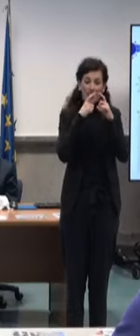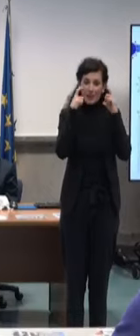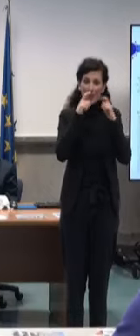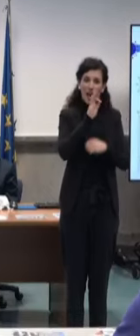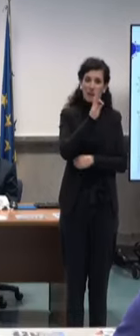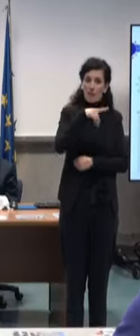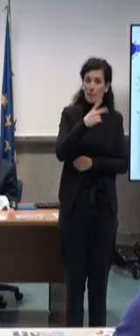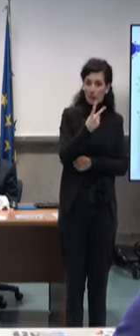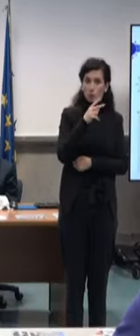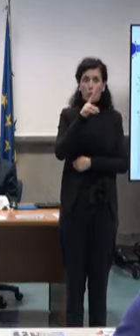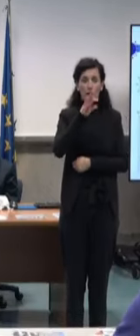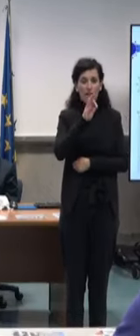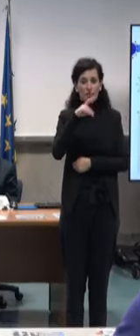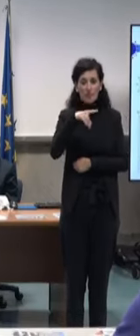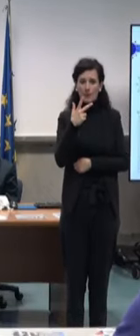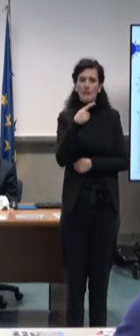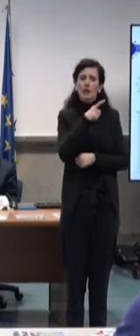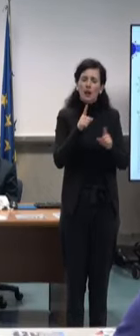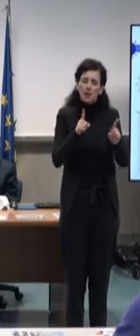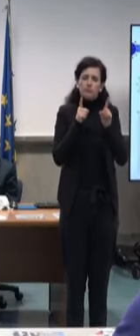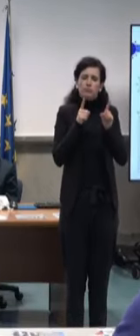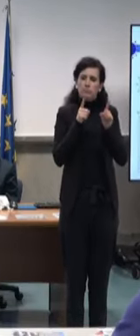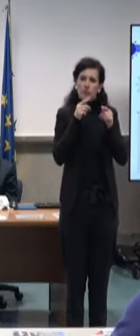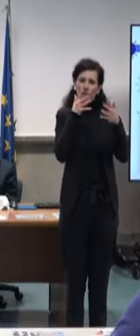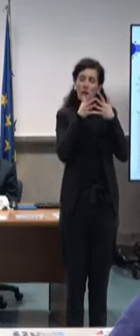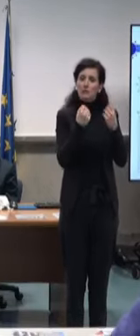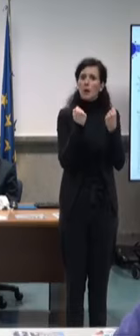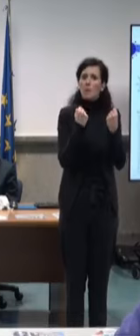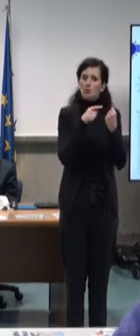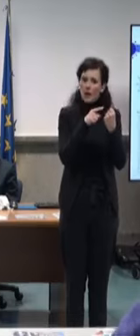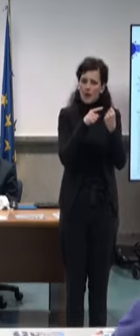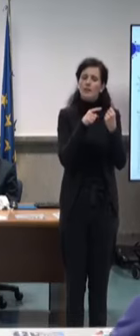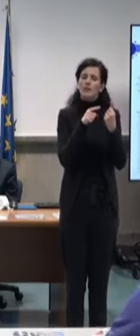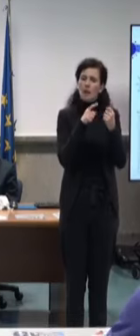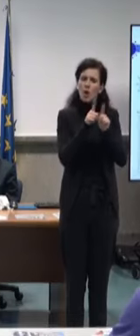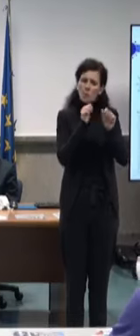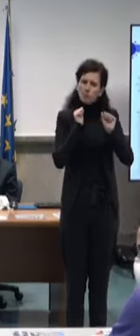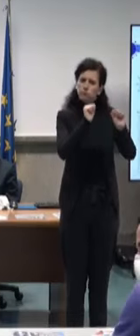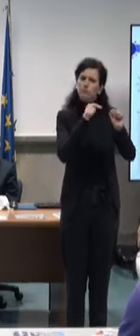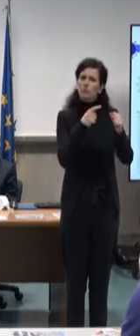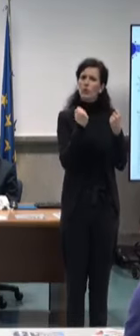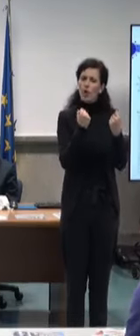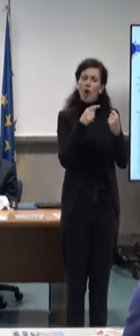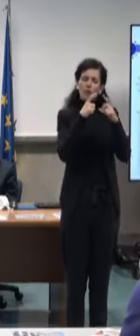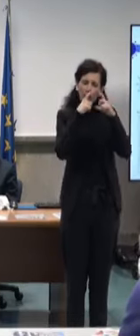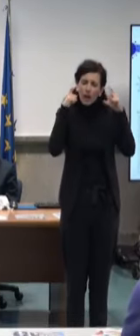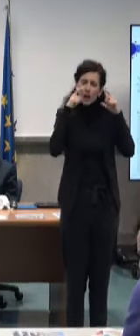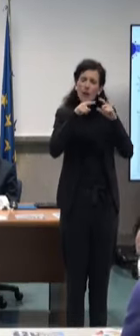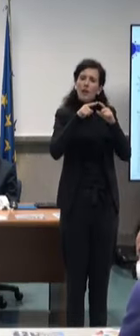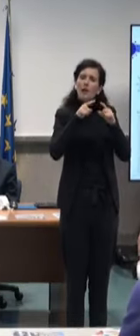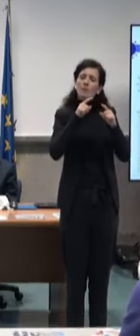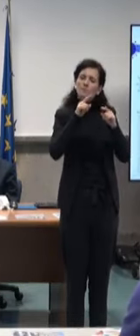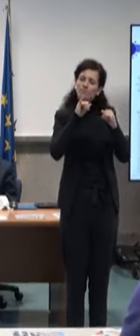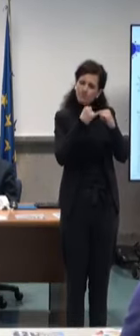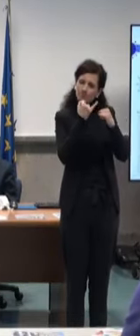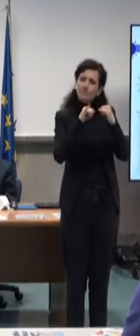elevato soprattutto per diffusione erogena e che hanno praticamente una par loro particolarità peculiarità nella protezione